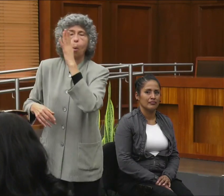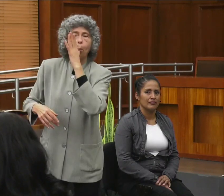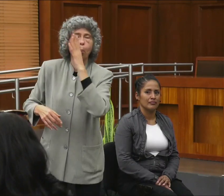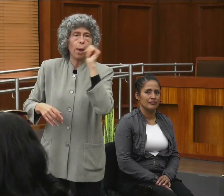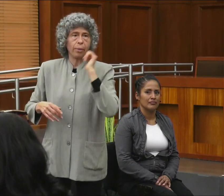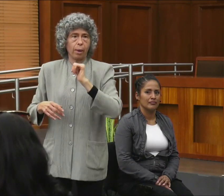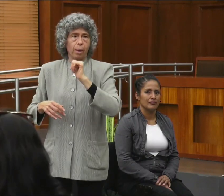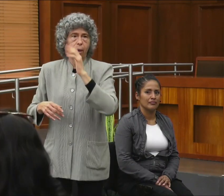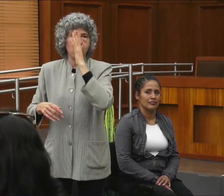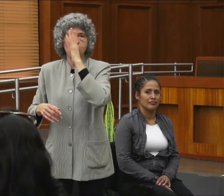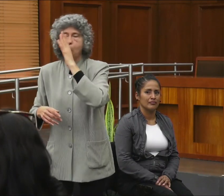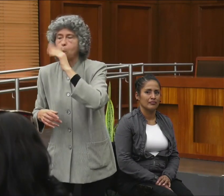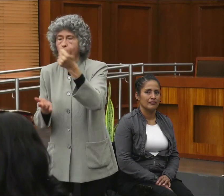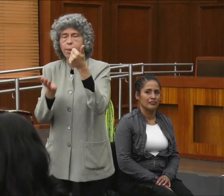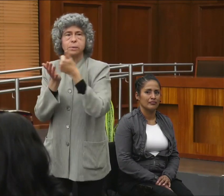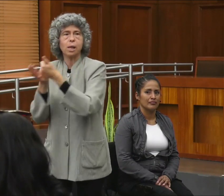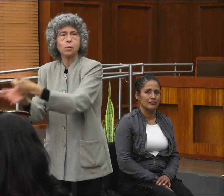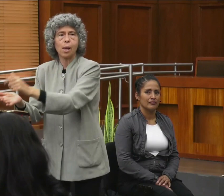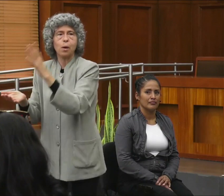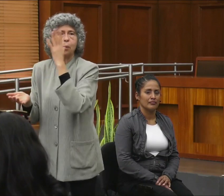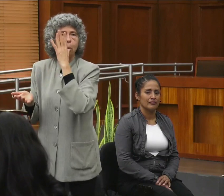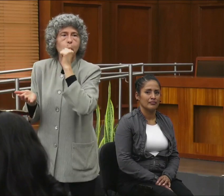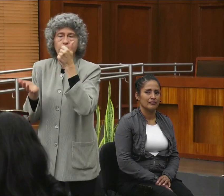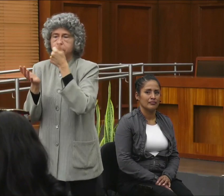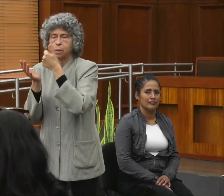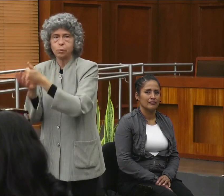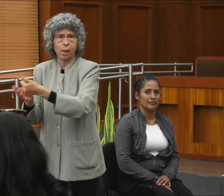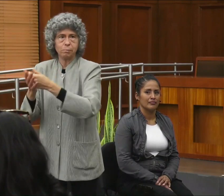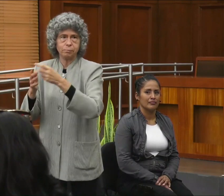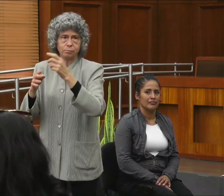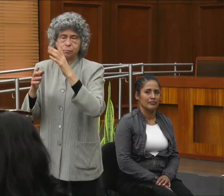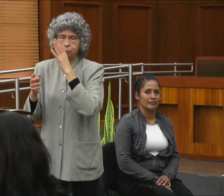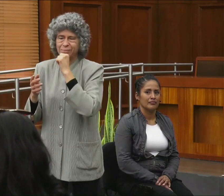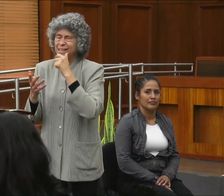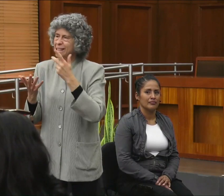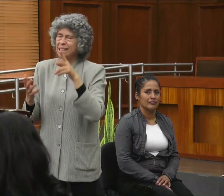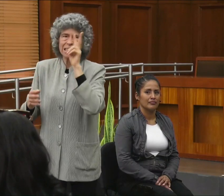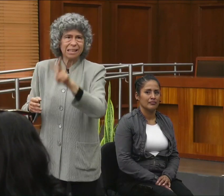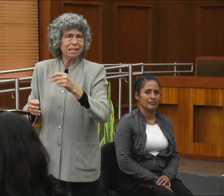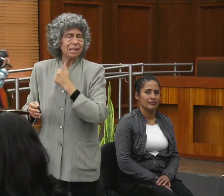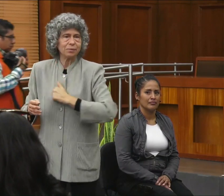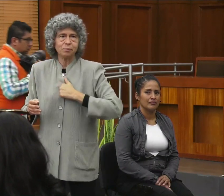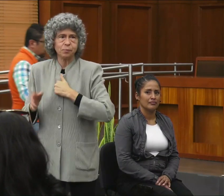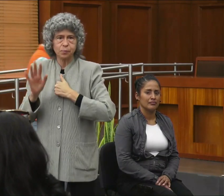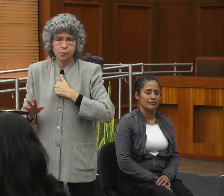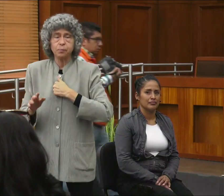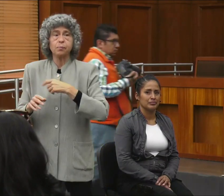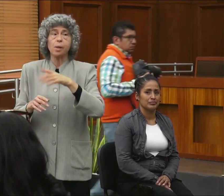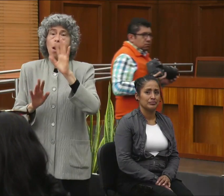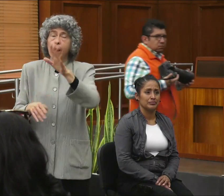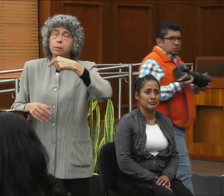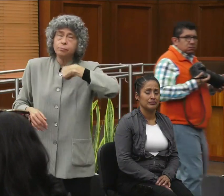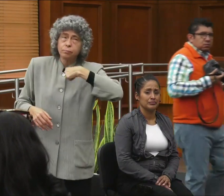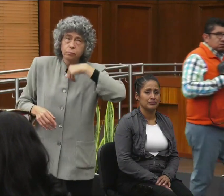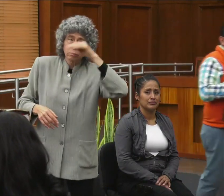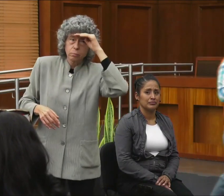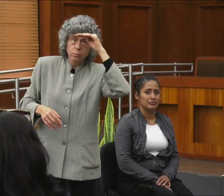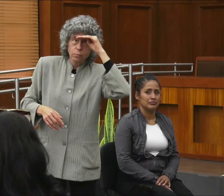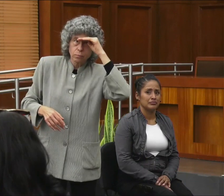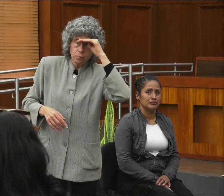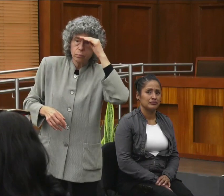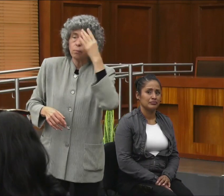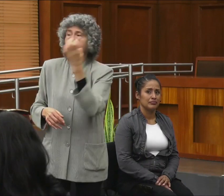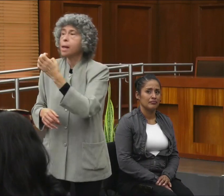Entonces los papás es como el no puedo ayudarlos, van dejando esa situación así y es realmente